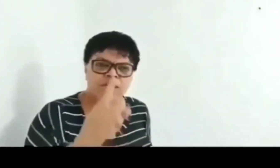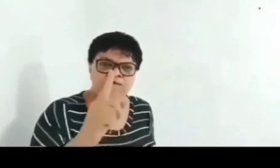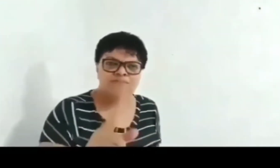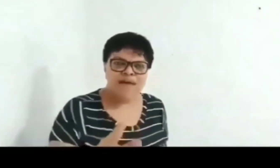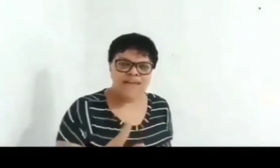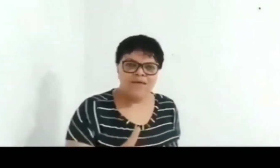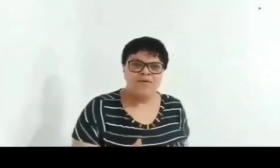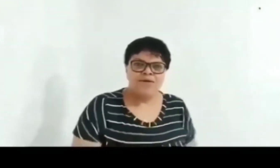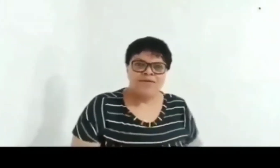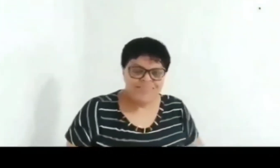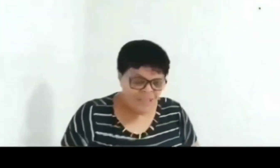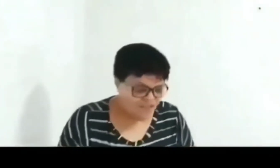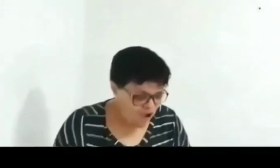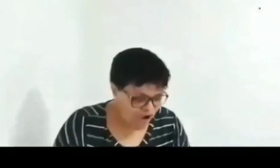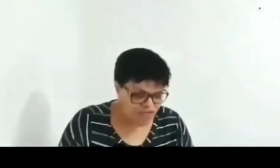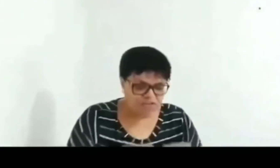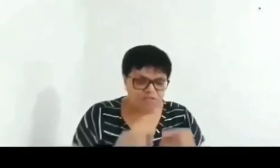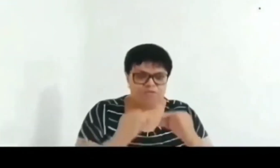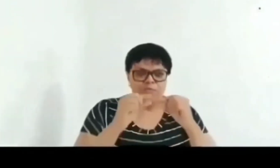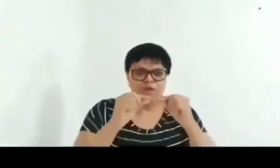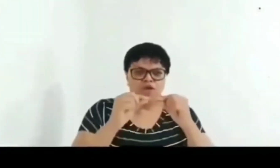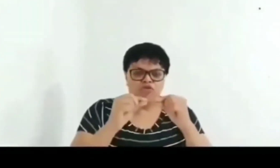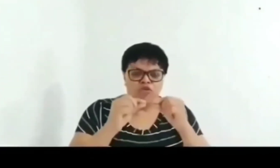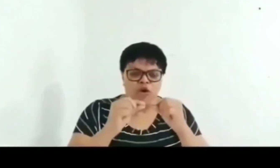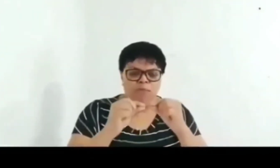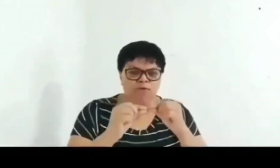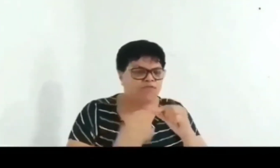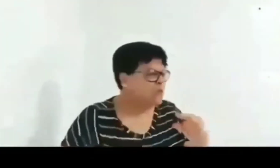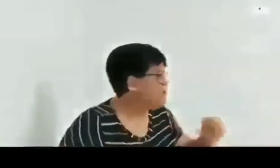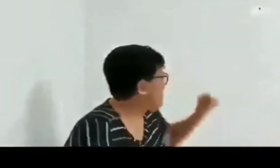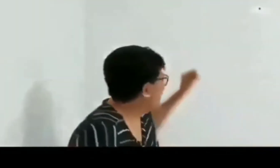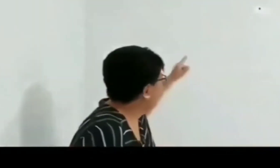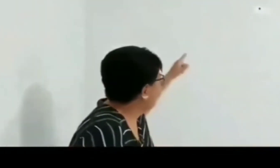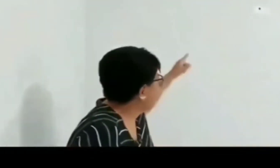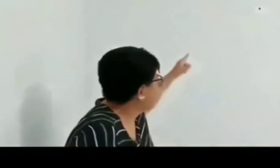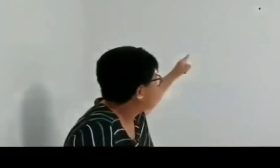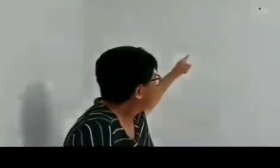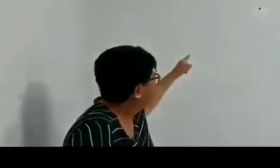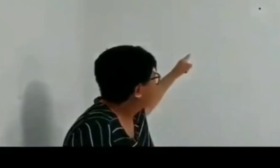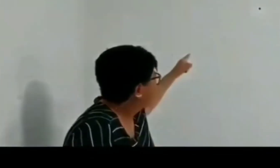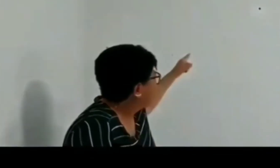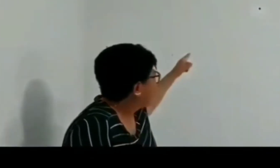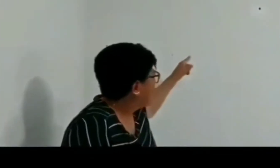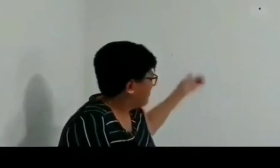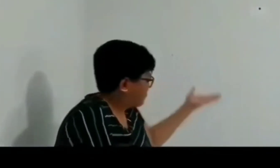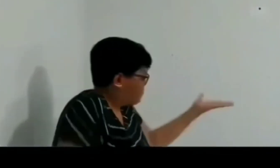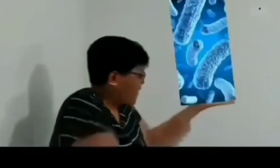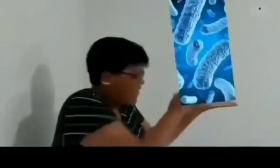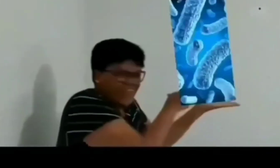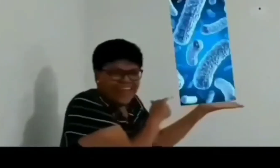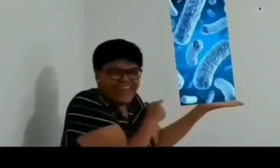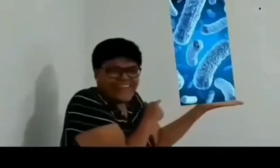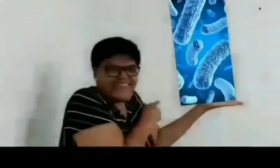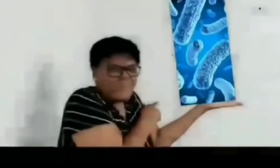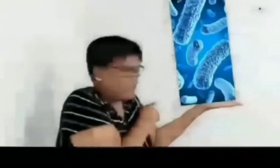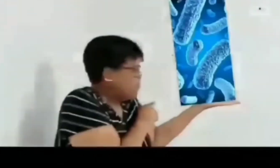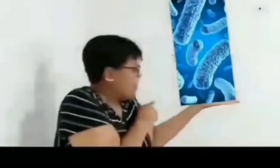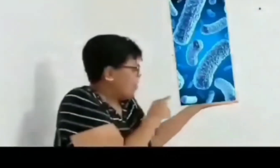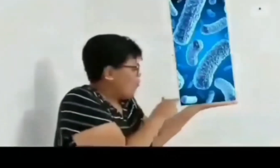vivos variam. Desde organismos microscópicos, pequenininhos, como as bactérias